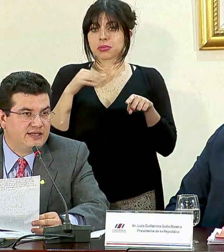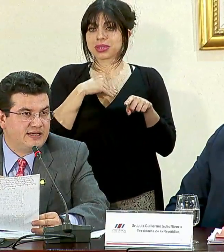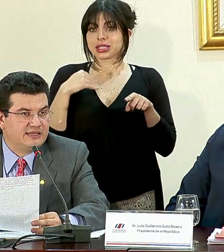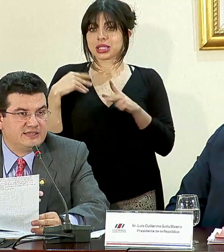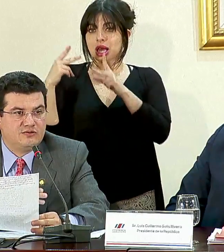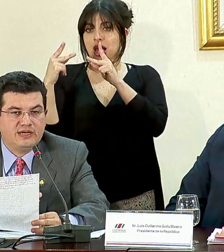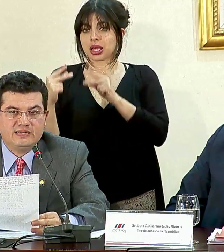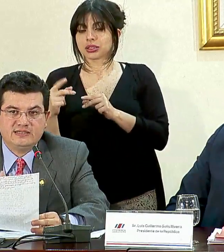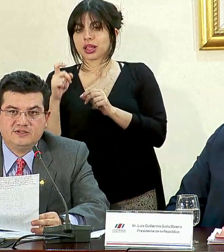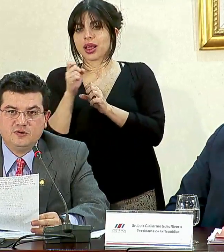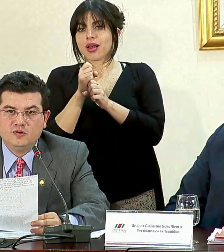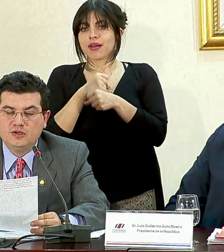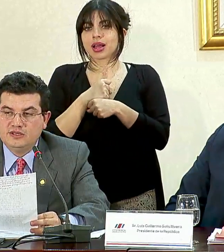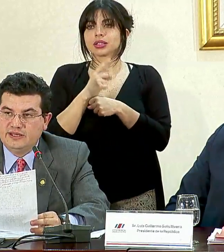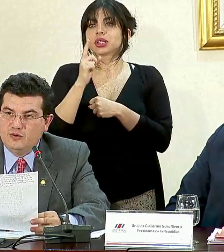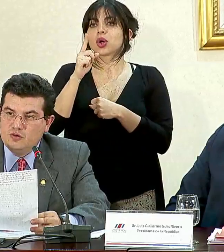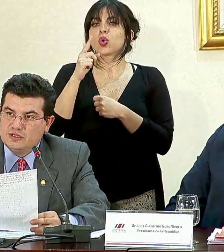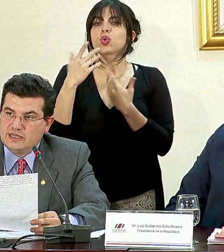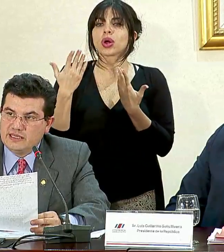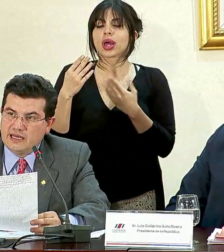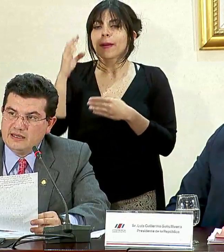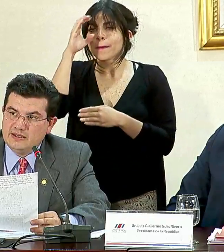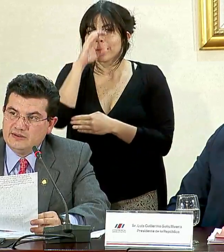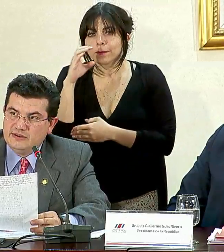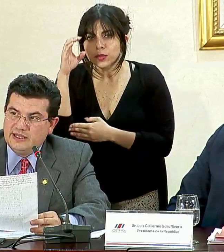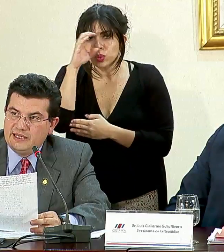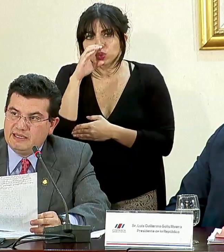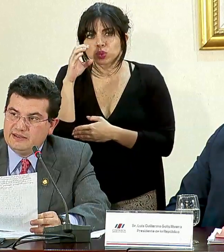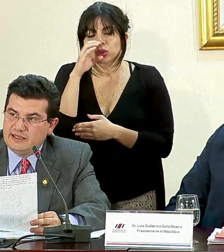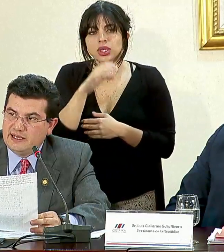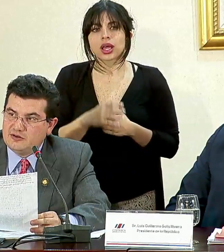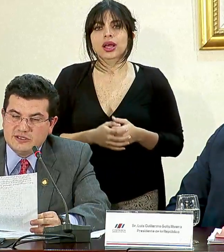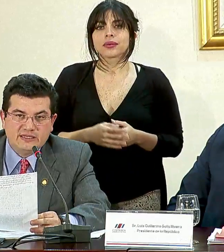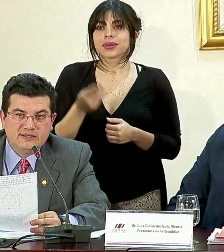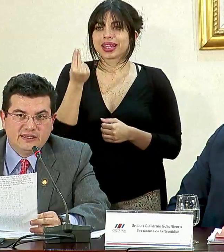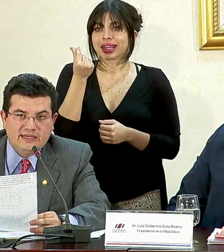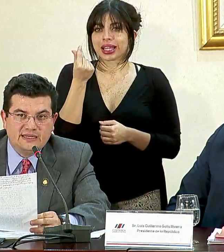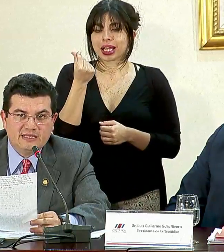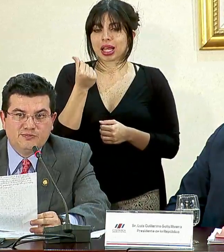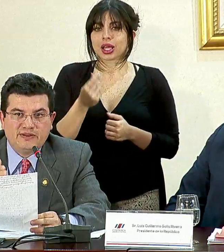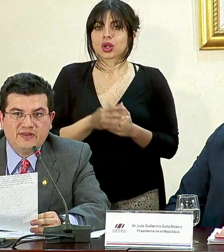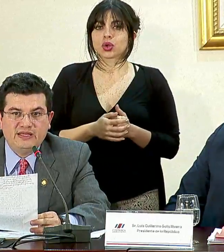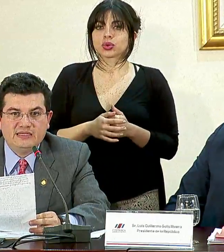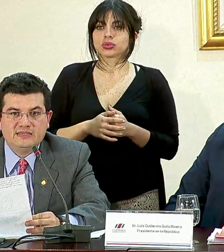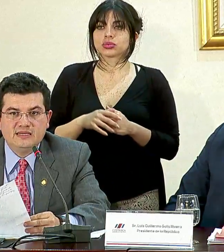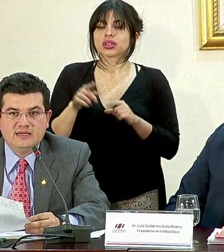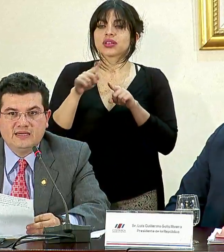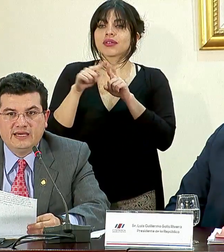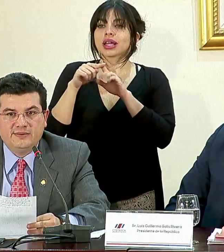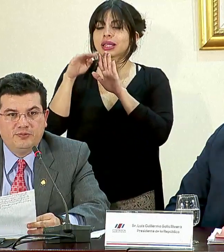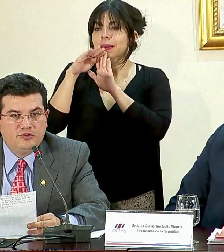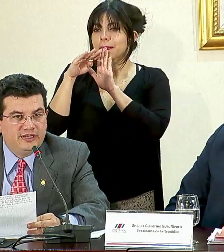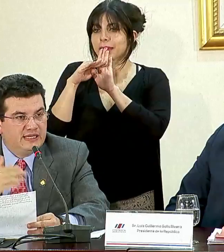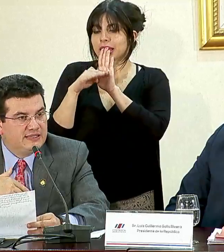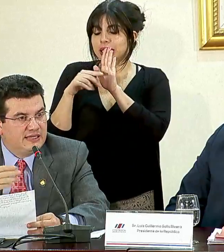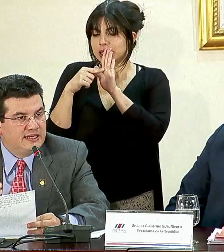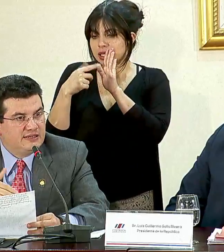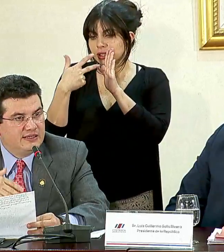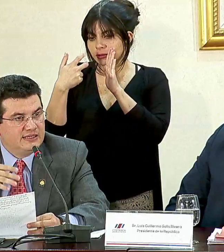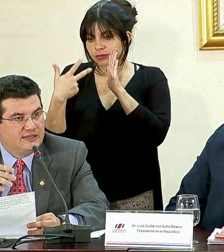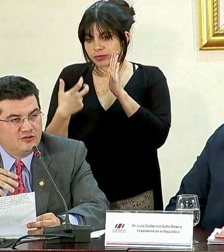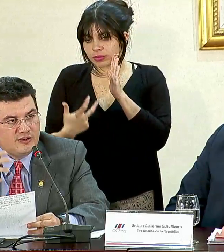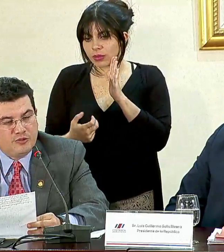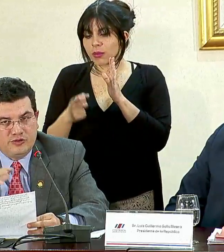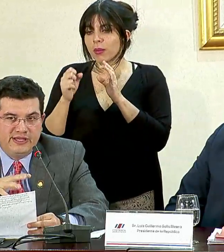Hacienda tiene que hacer un ejercicio de búsqueda de dineros en las partidas que podría